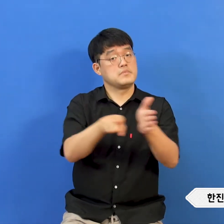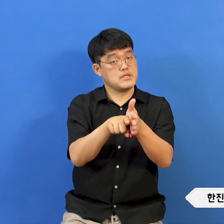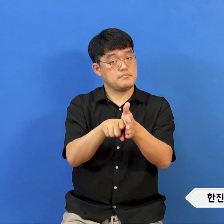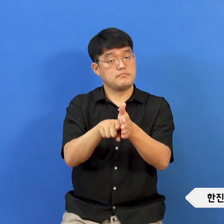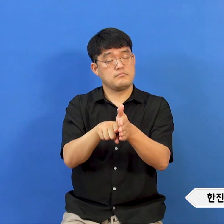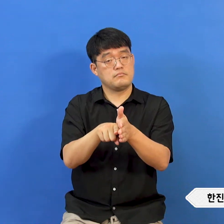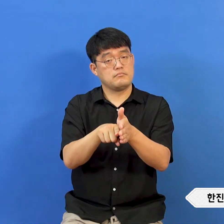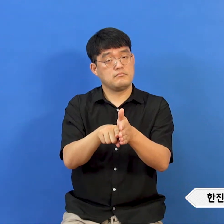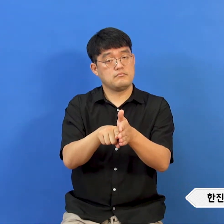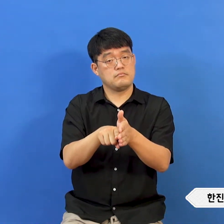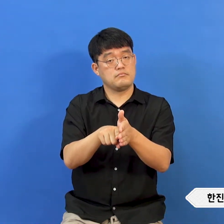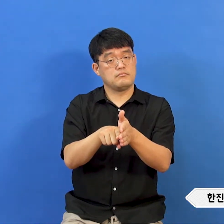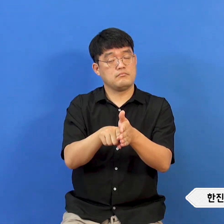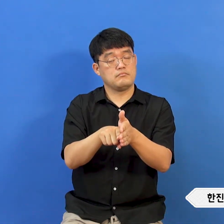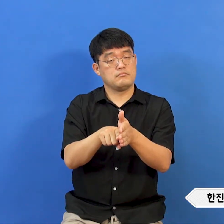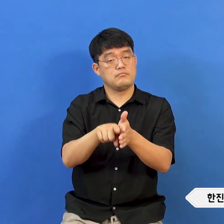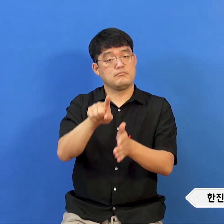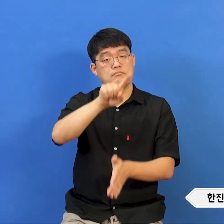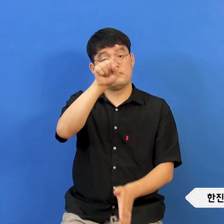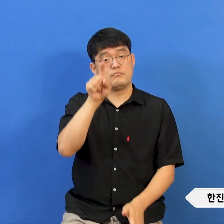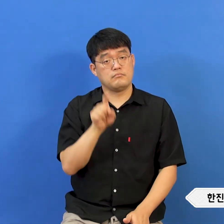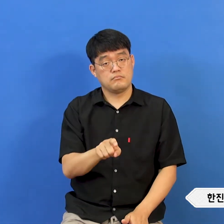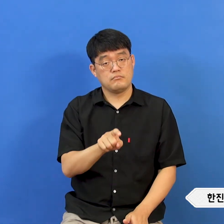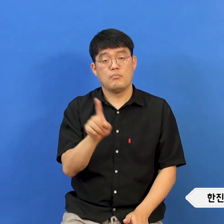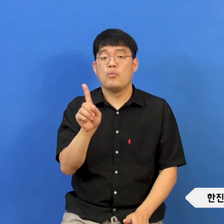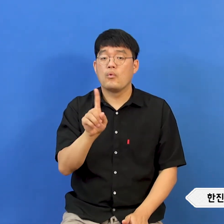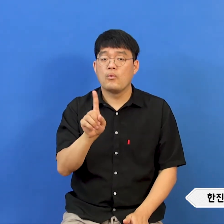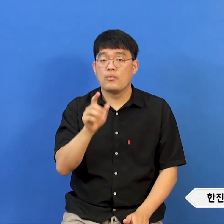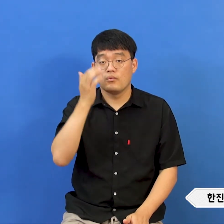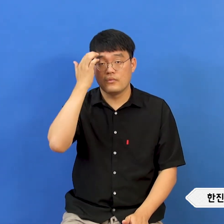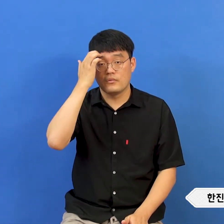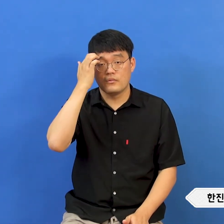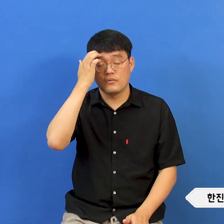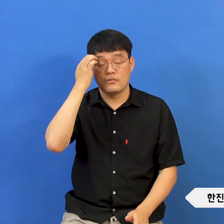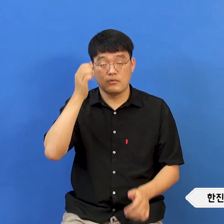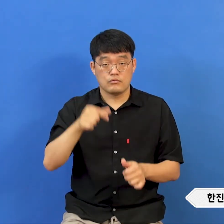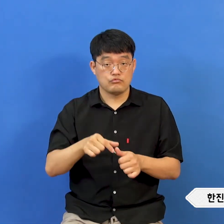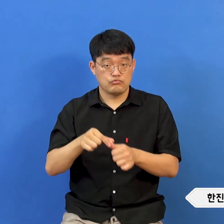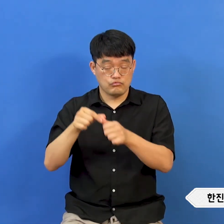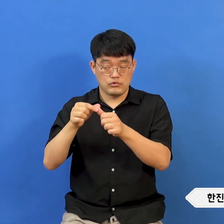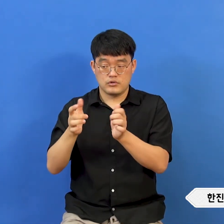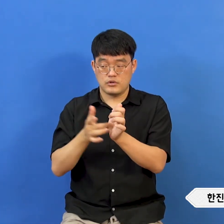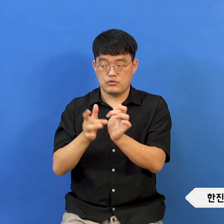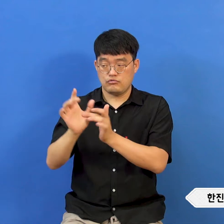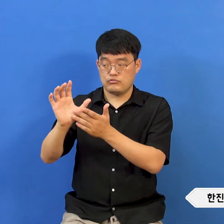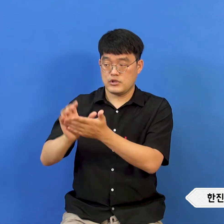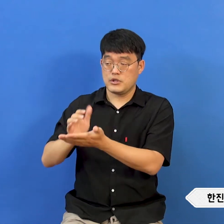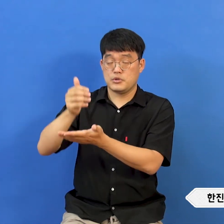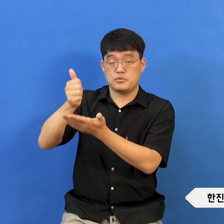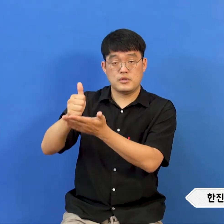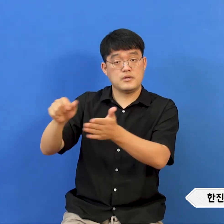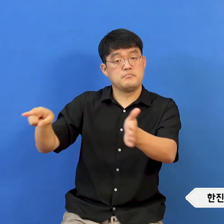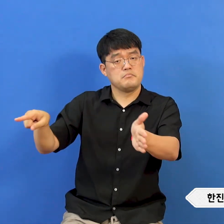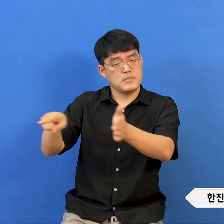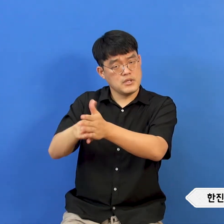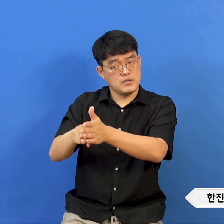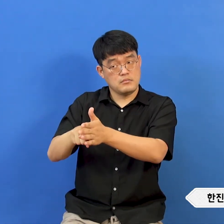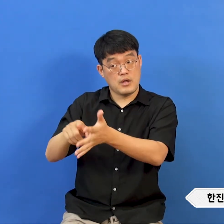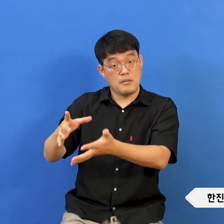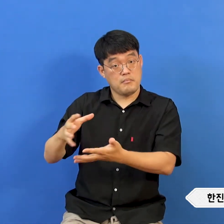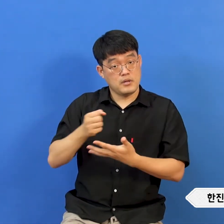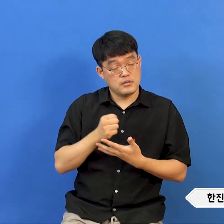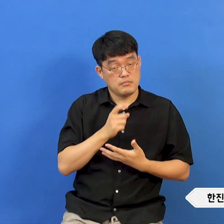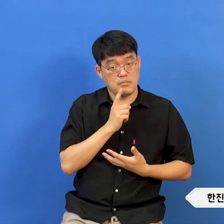믿음이라는 것이 뭐냐 하는 질문이 생깁니다. 구원은 예수 그리스도를 믿는 믿음으로 받는